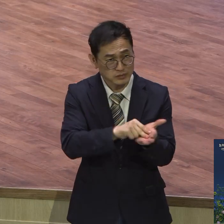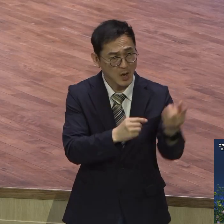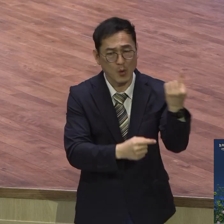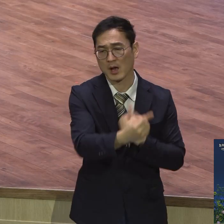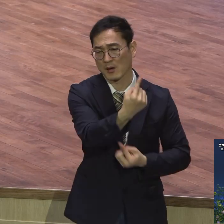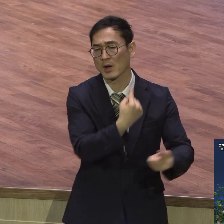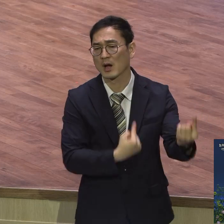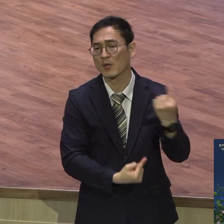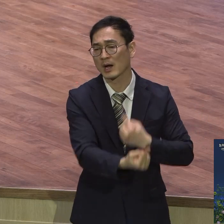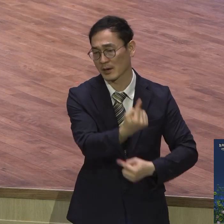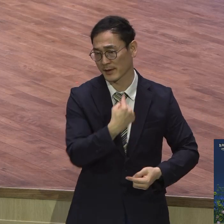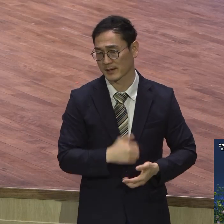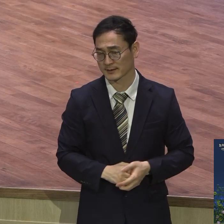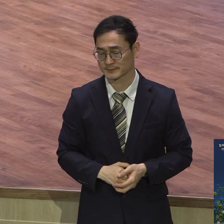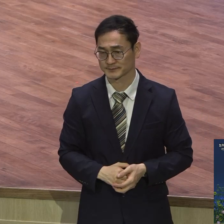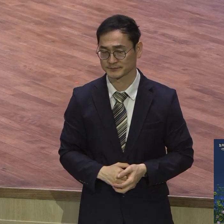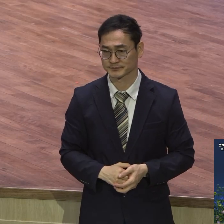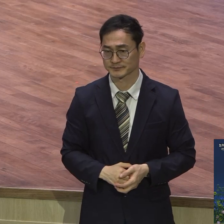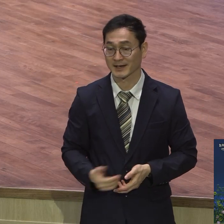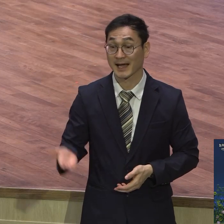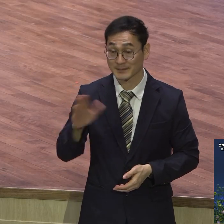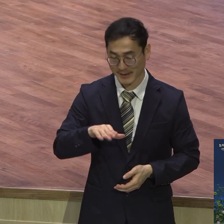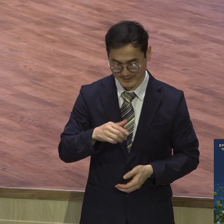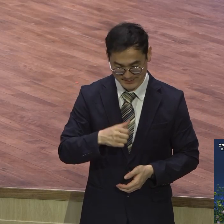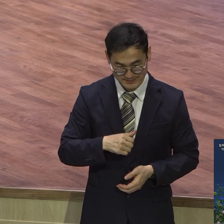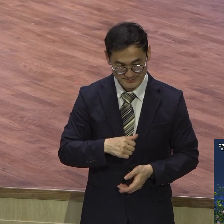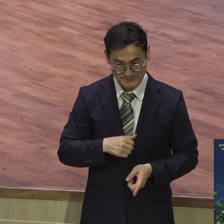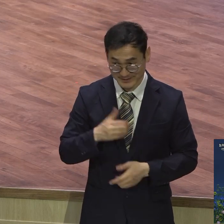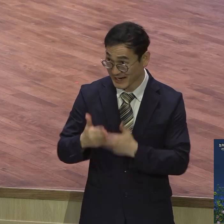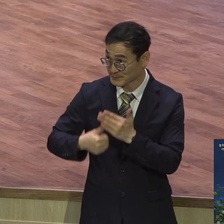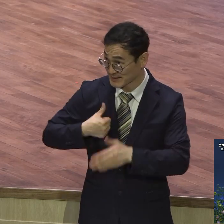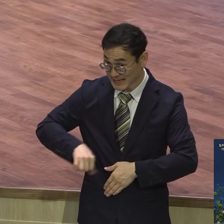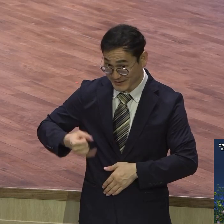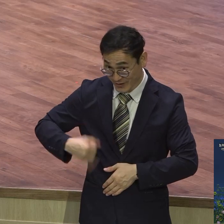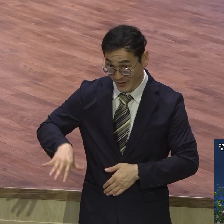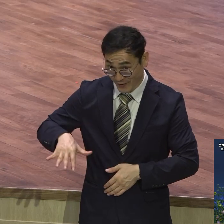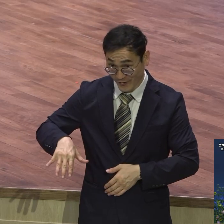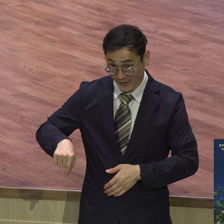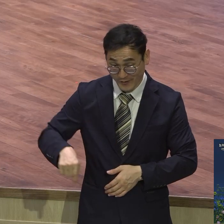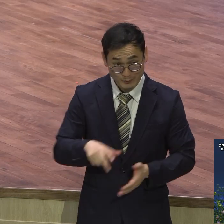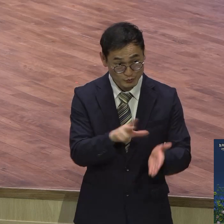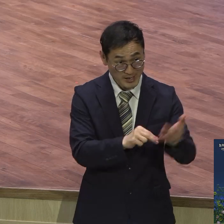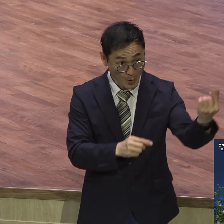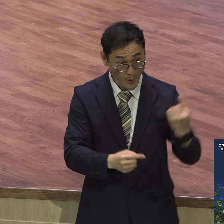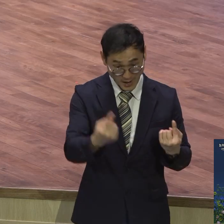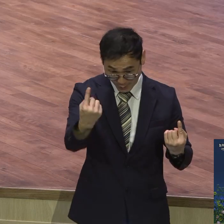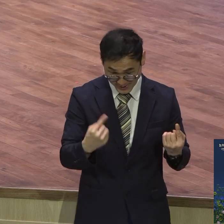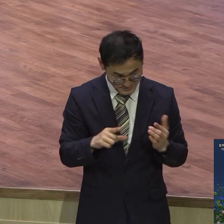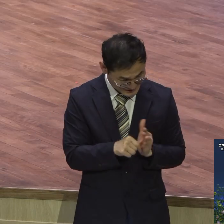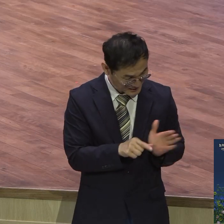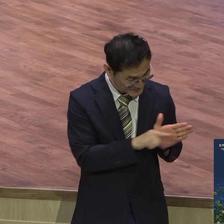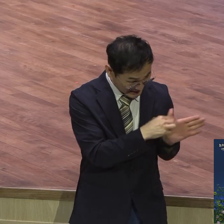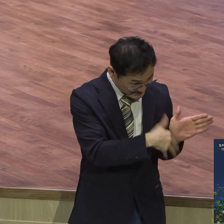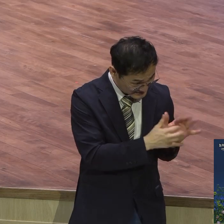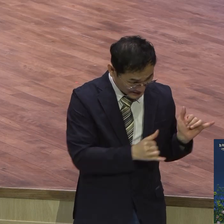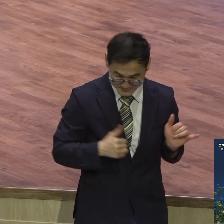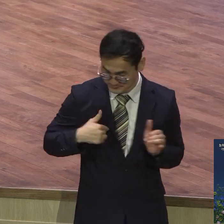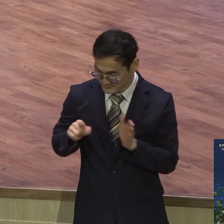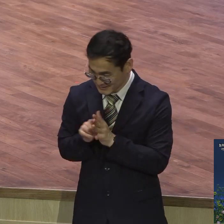그러나 하나님의 자녀는 문제사건이 왔을 때 불신자하고 대처하는 방법이 달라야 돼요.